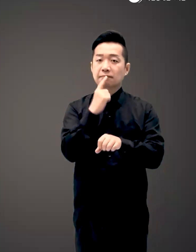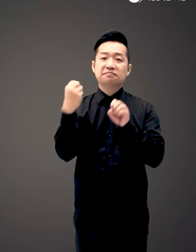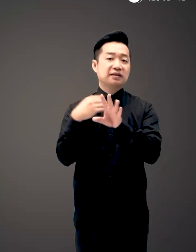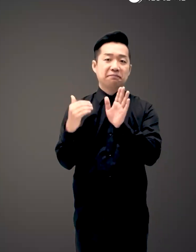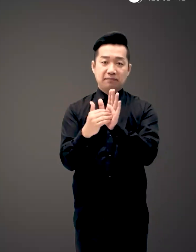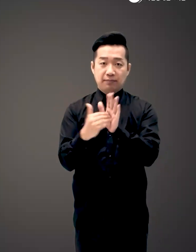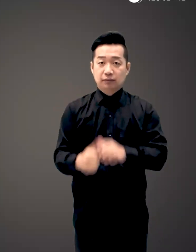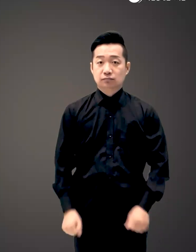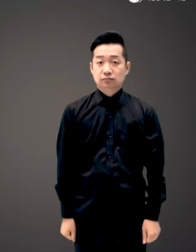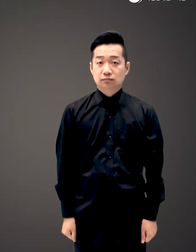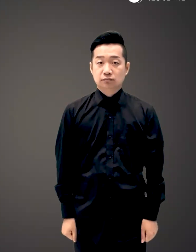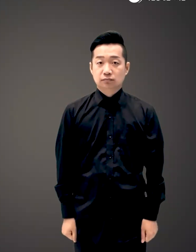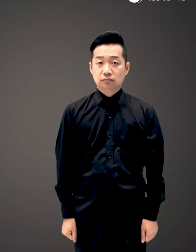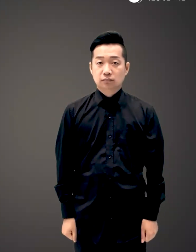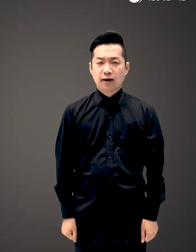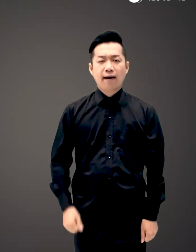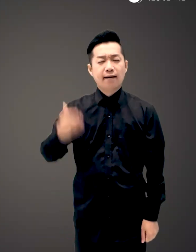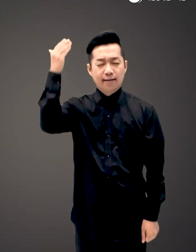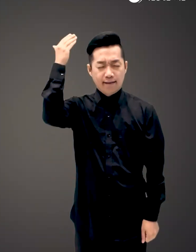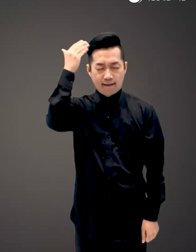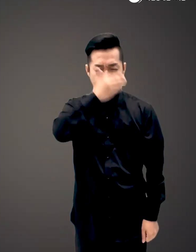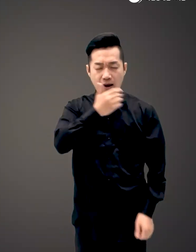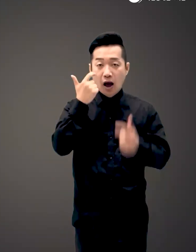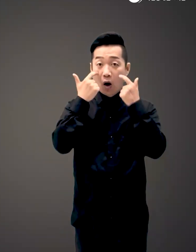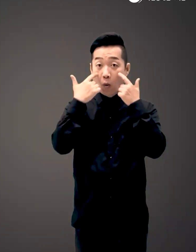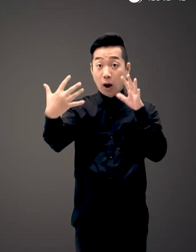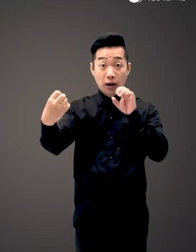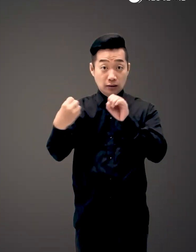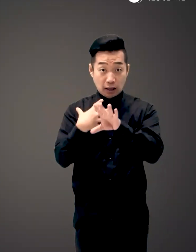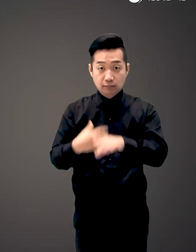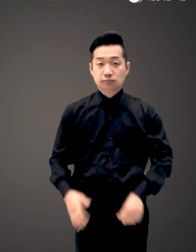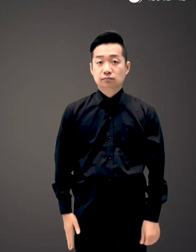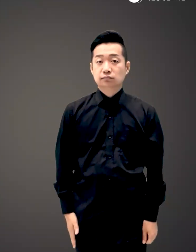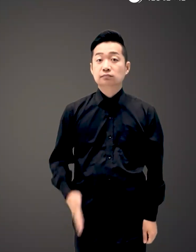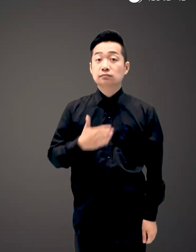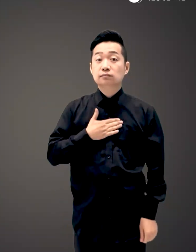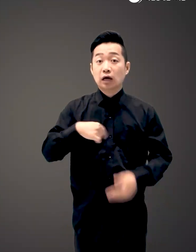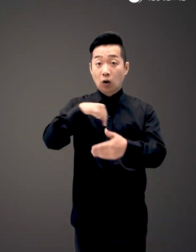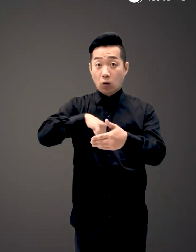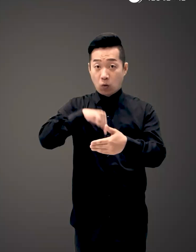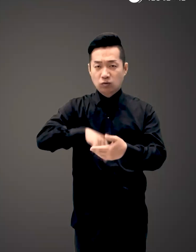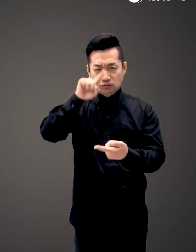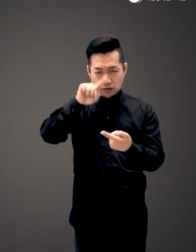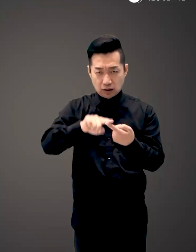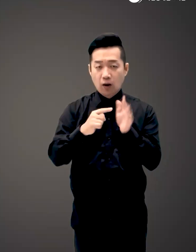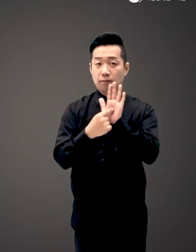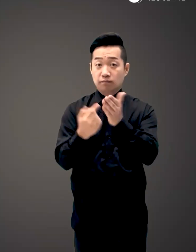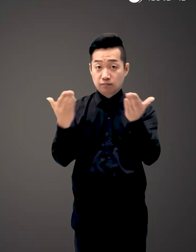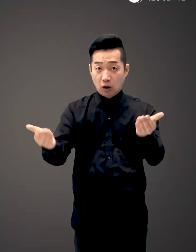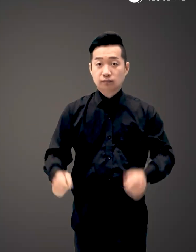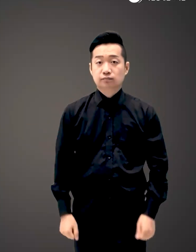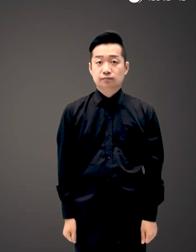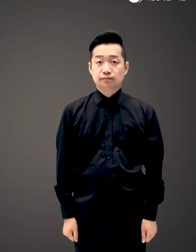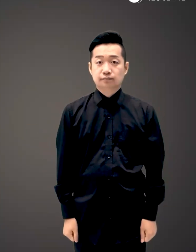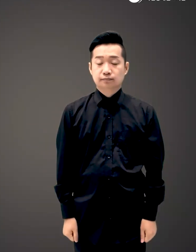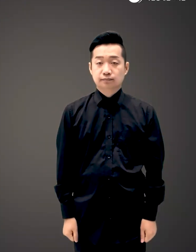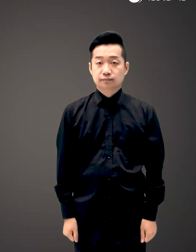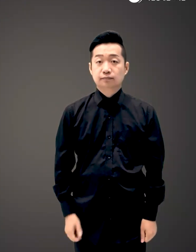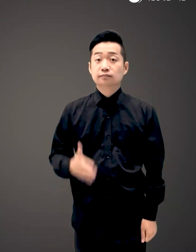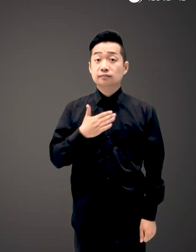해요. 정말로 이렇게 선명한 언어죠. 자기의 내면을 그대로 드러내는 거예요. 그리고